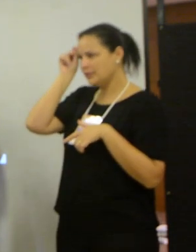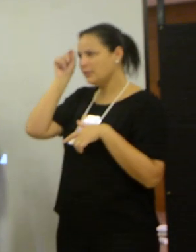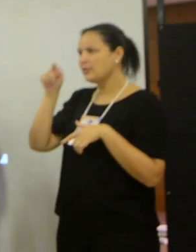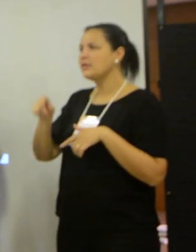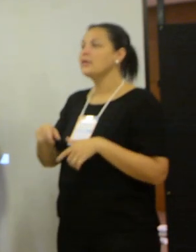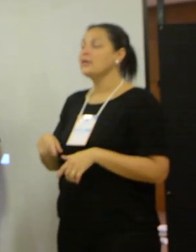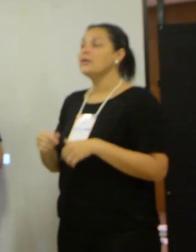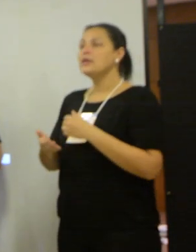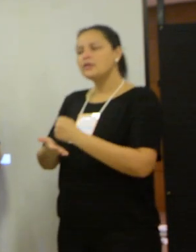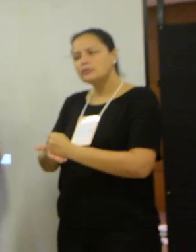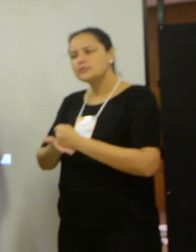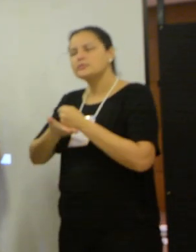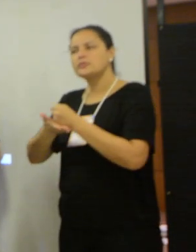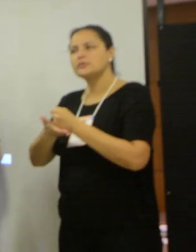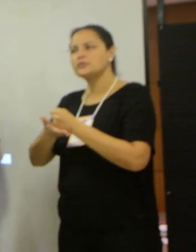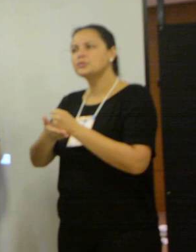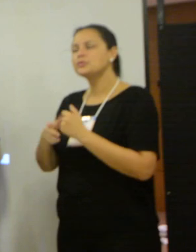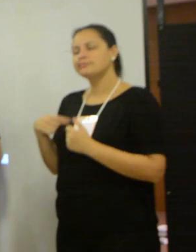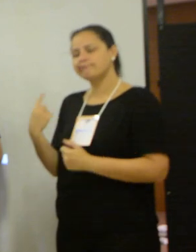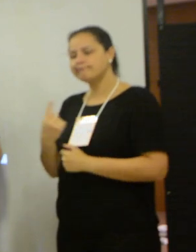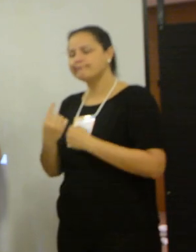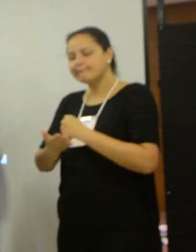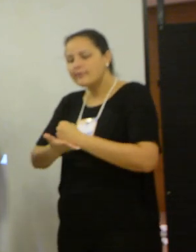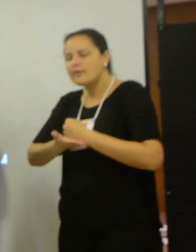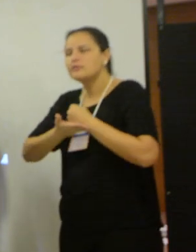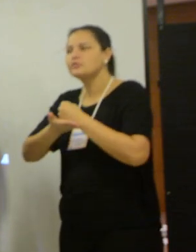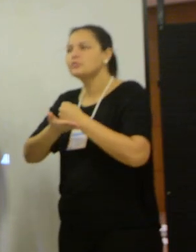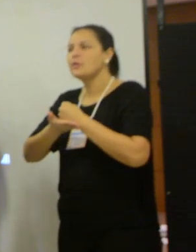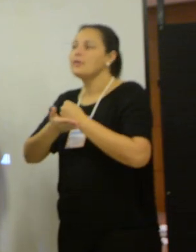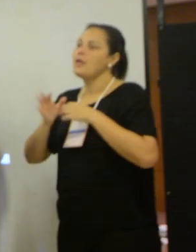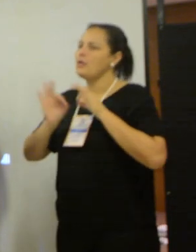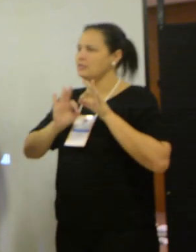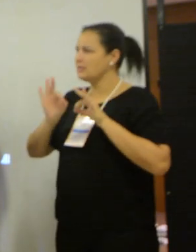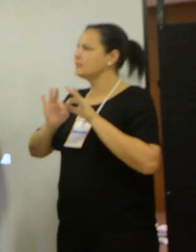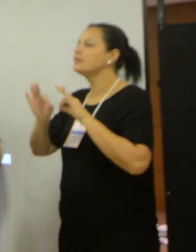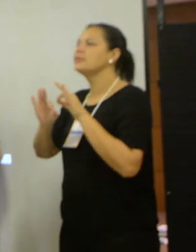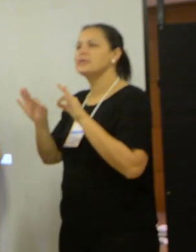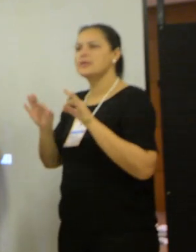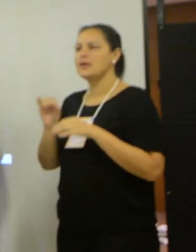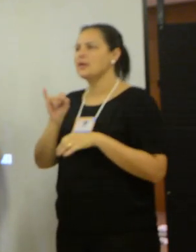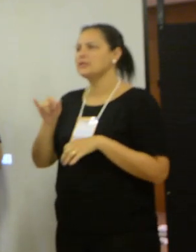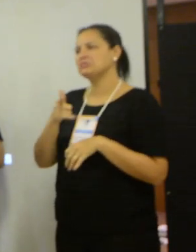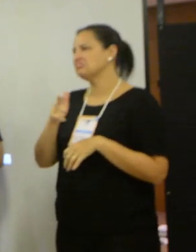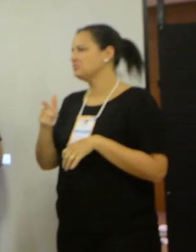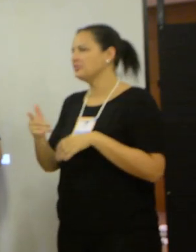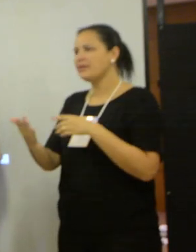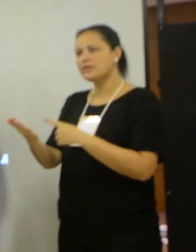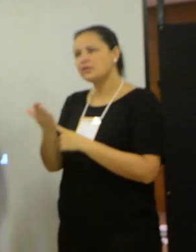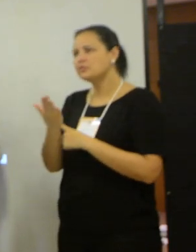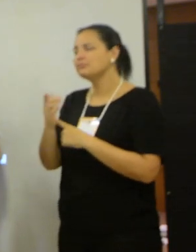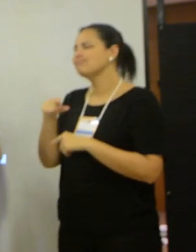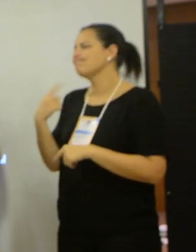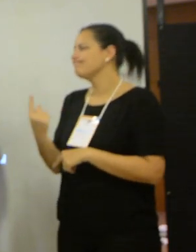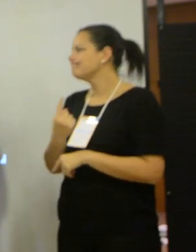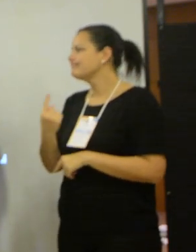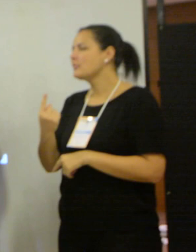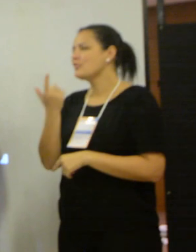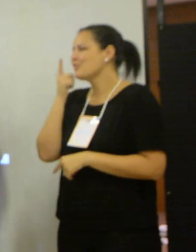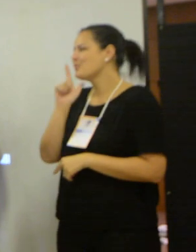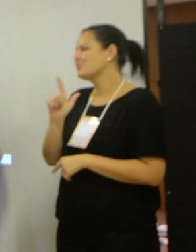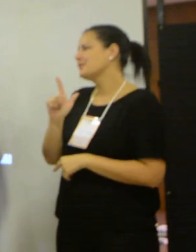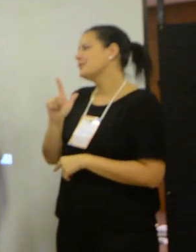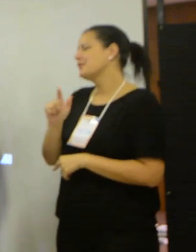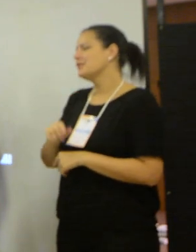maneira excelente a organizar tudo, e realmente sem a ajuda desses colaboradores a gente não teria